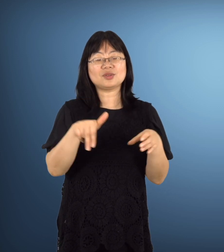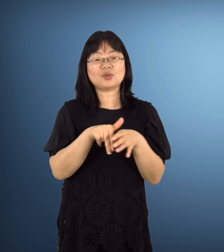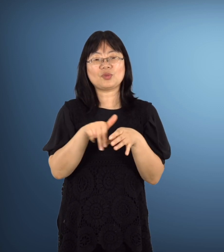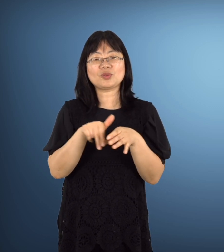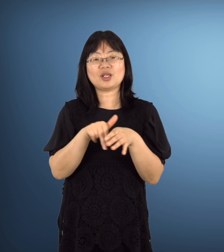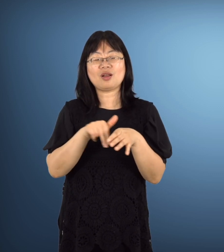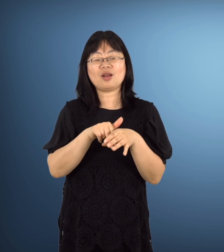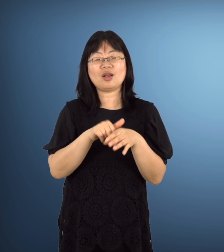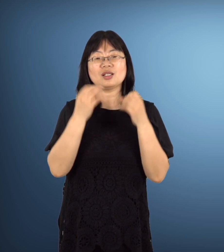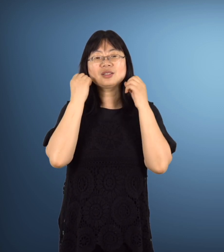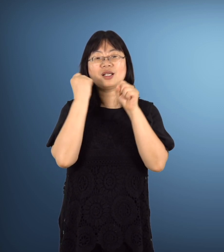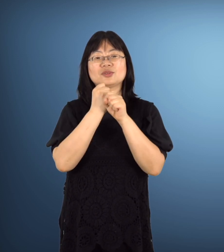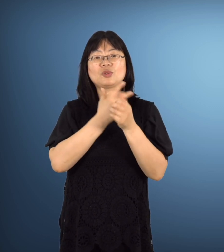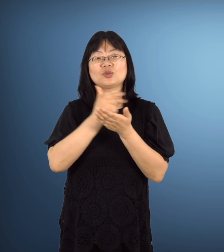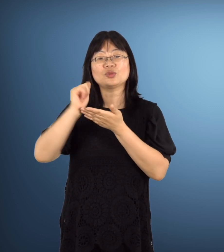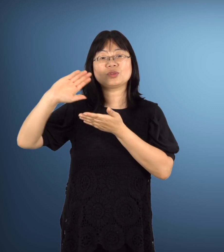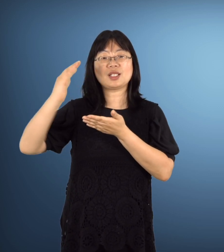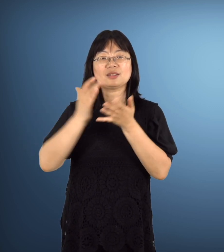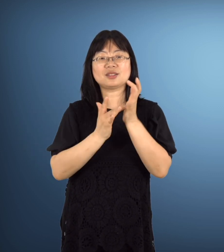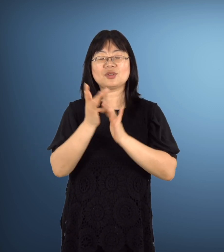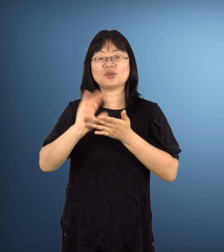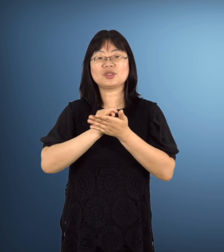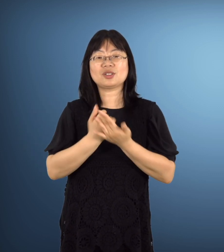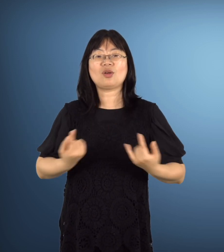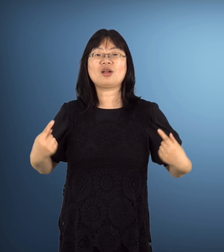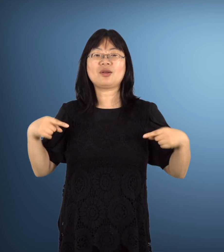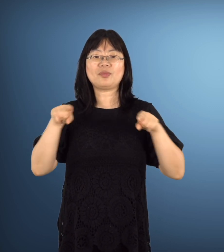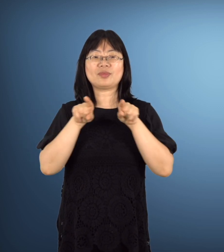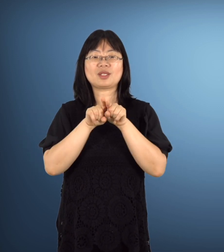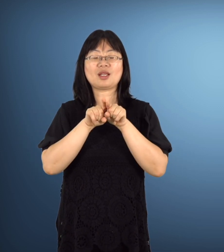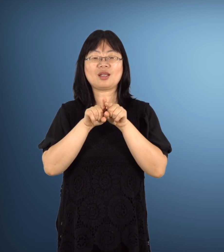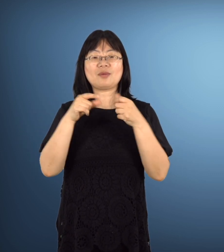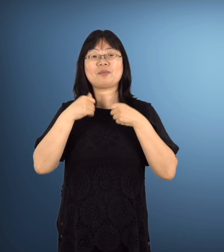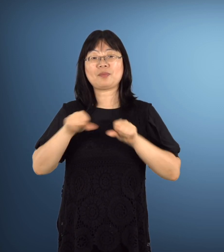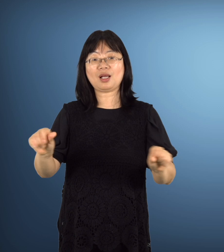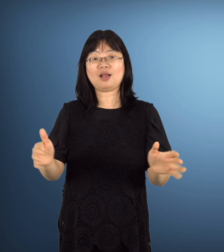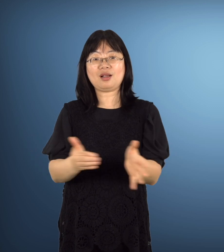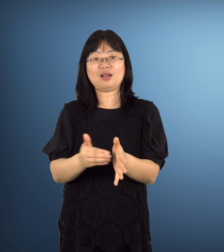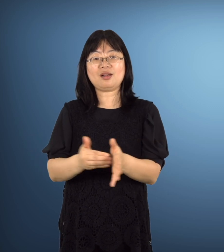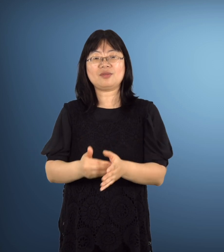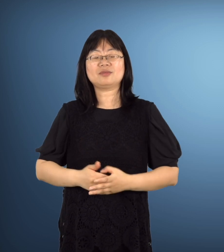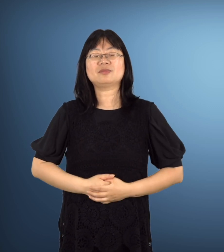종교를 창조주이신 예수 그리스도와 함께 파문시켜 버리는 거예요.